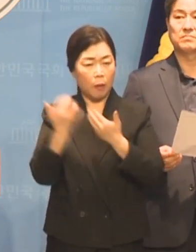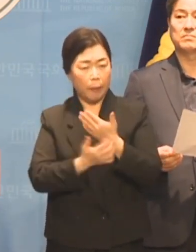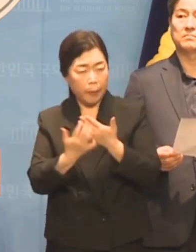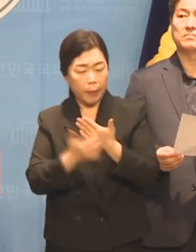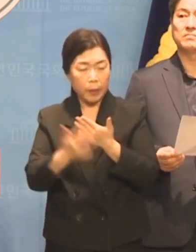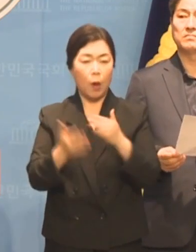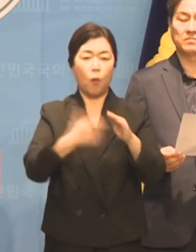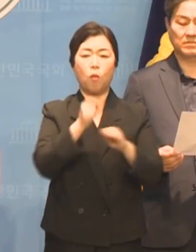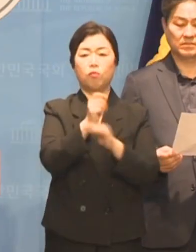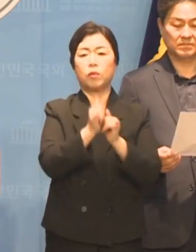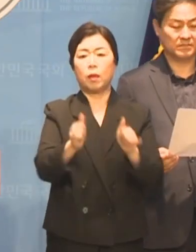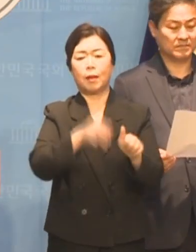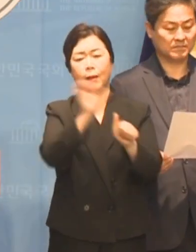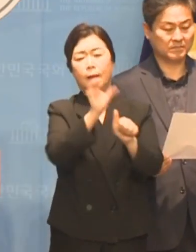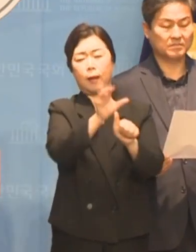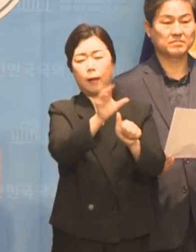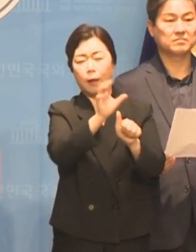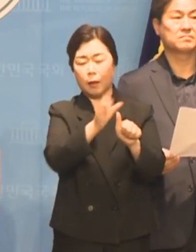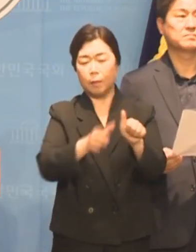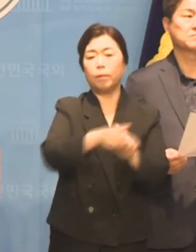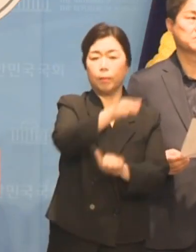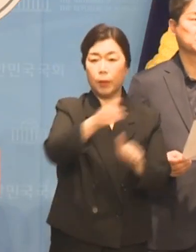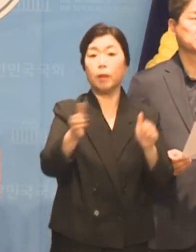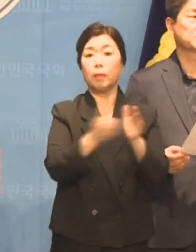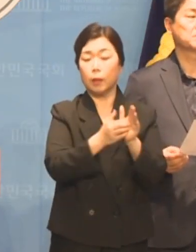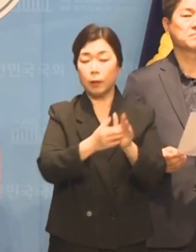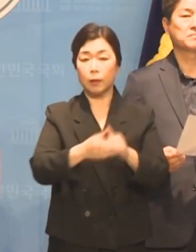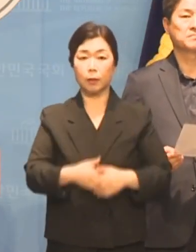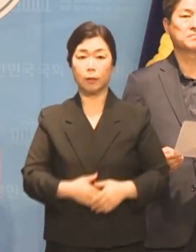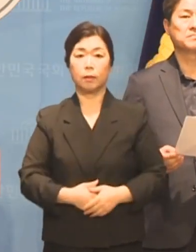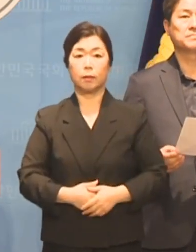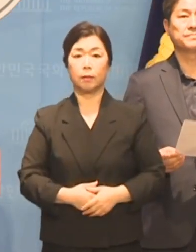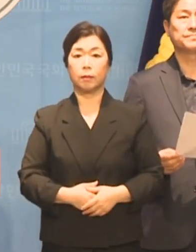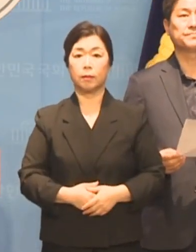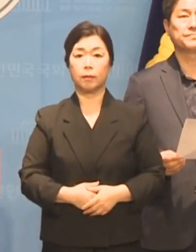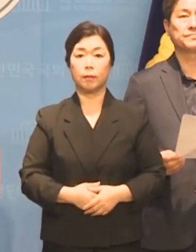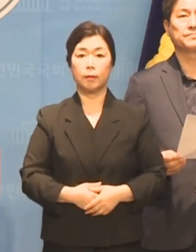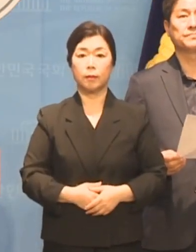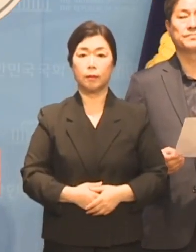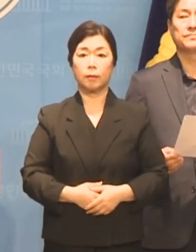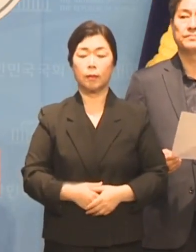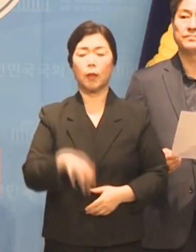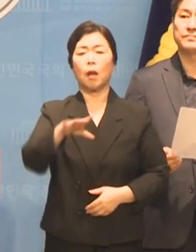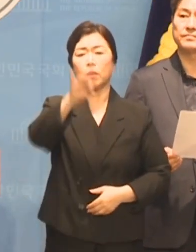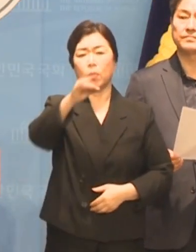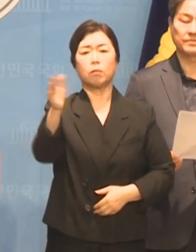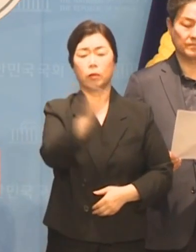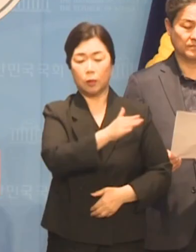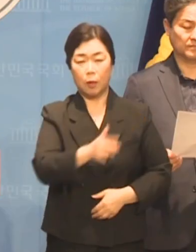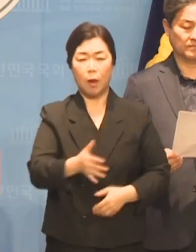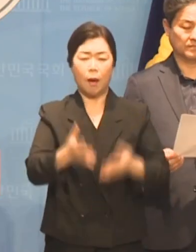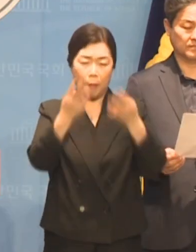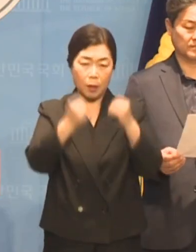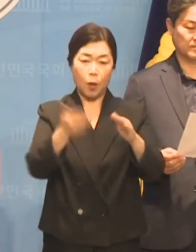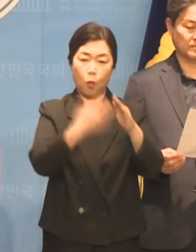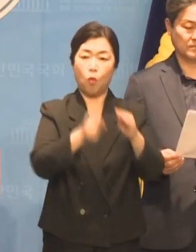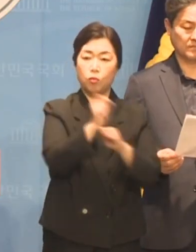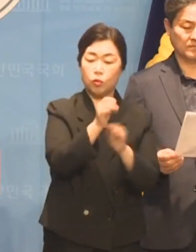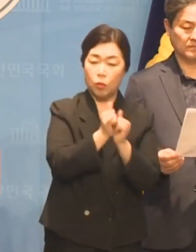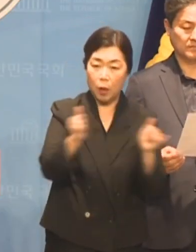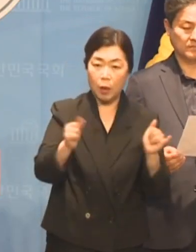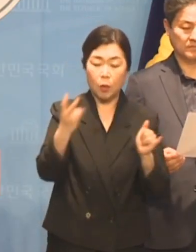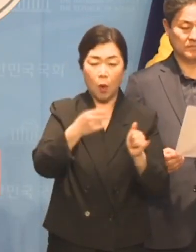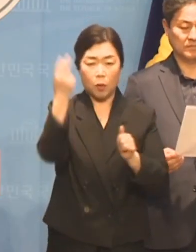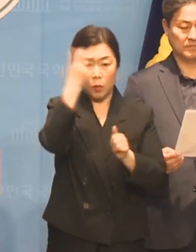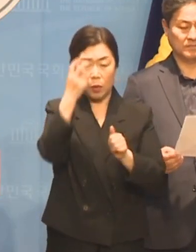공직자들을 탄압의 희생양으로 만들기도 했습니다. 애초에 수많은 공무원, 조사원의